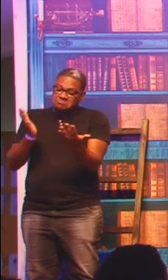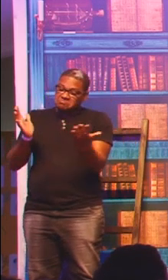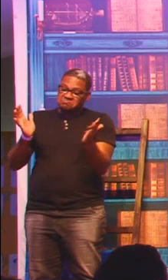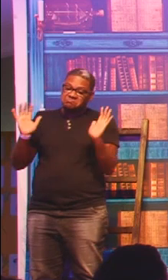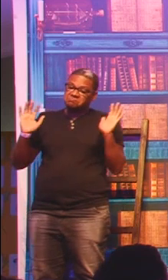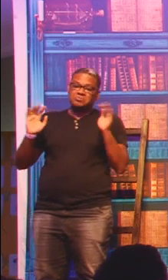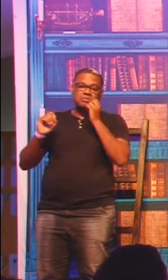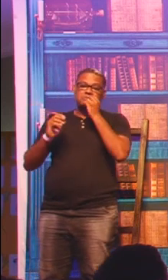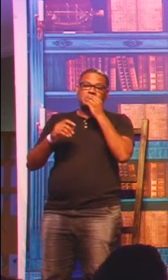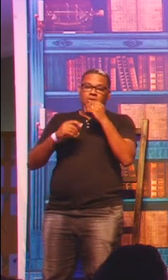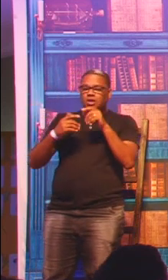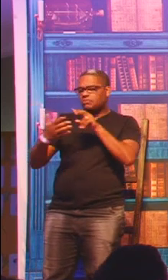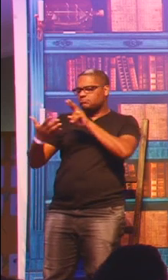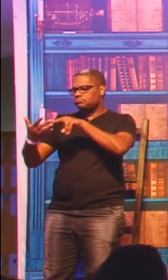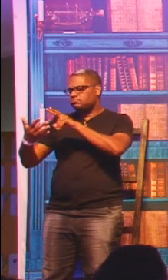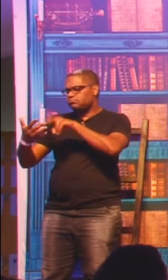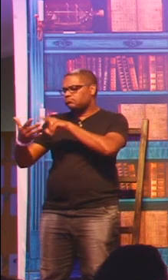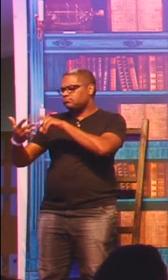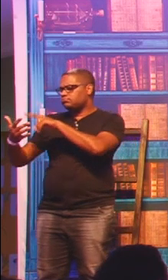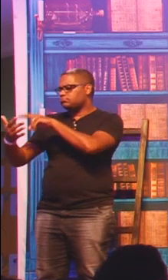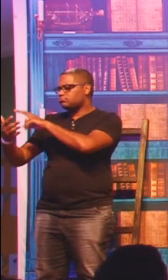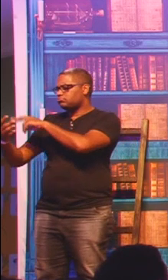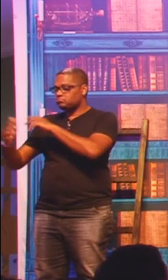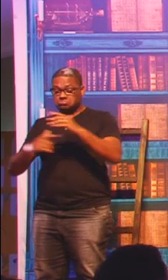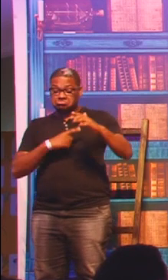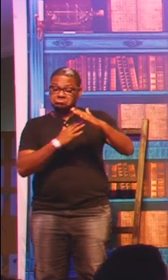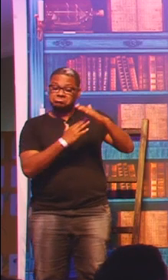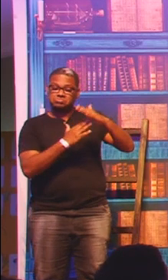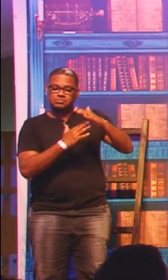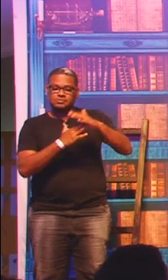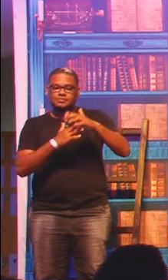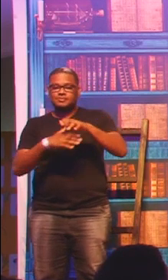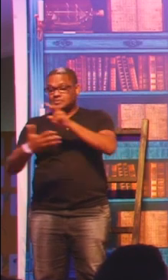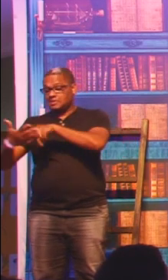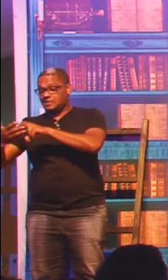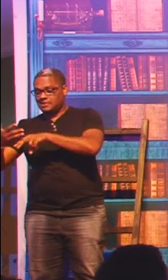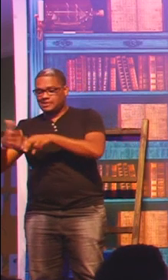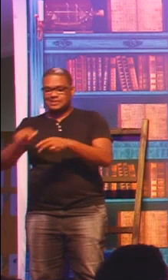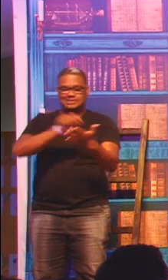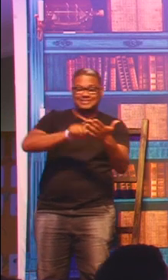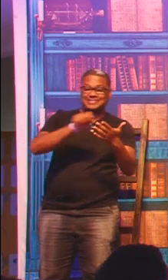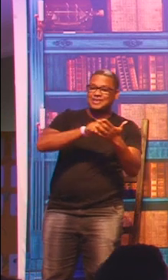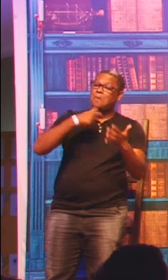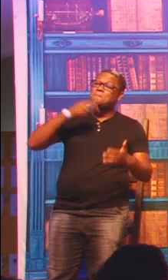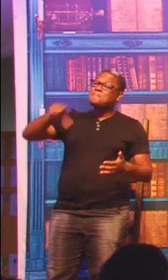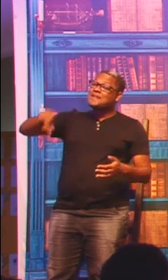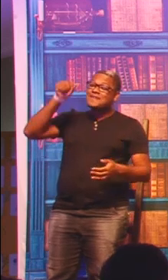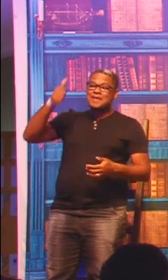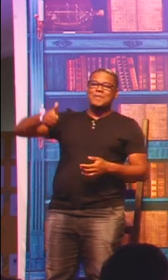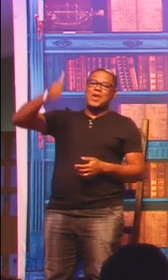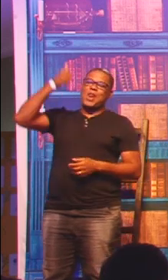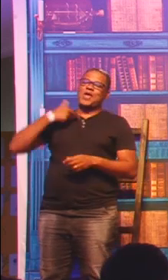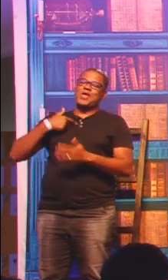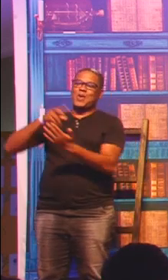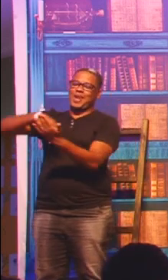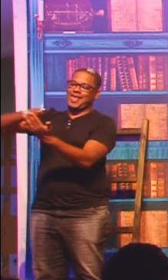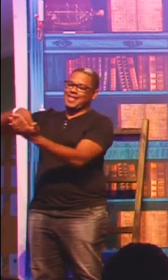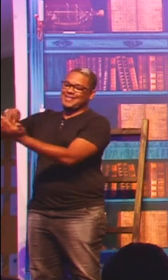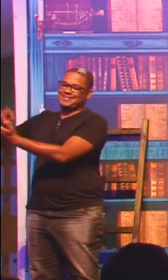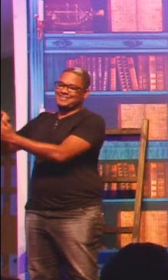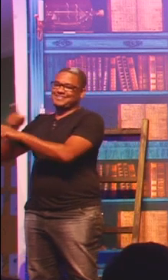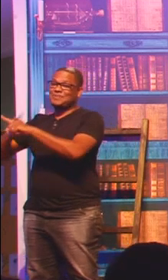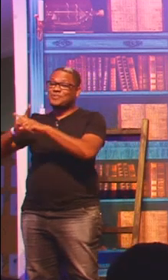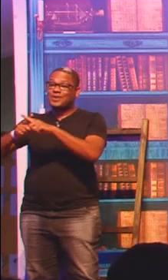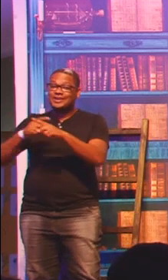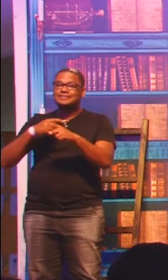sou leitor, antes de mais nada. Se eu tivesse que escolher entre ler e escrever, eu preferia ler sempre, né? Acho que a gente escreve